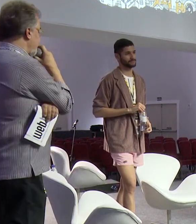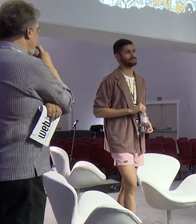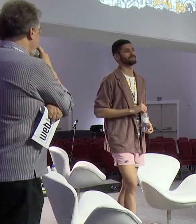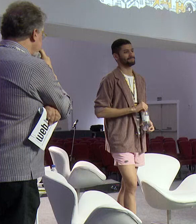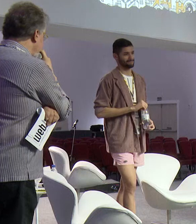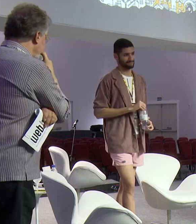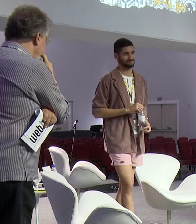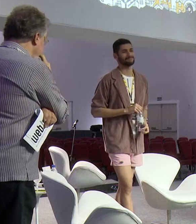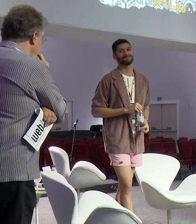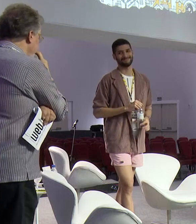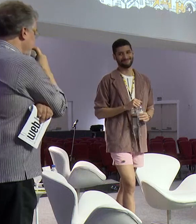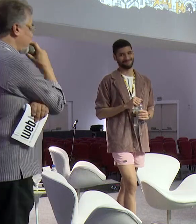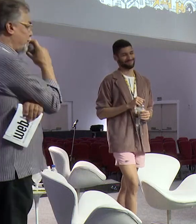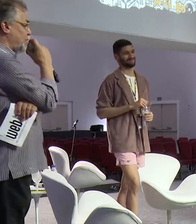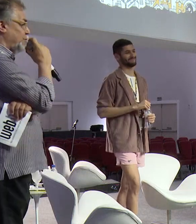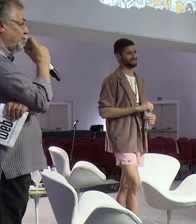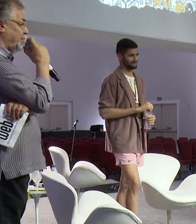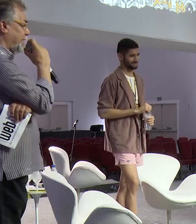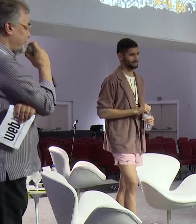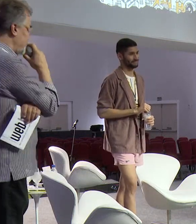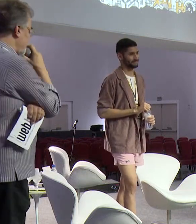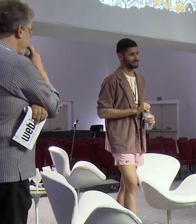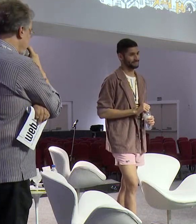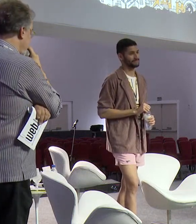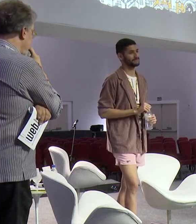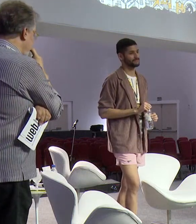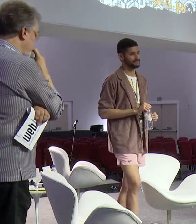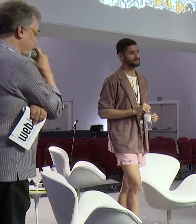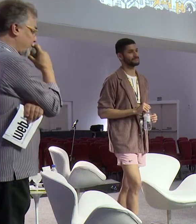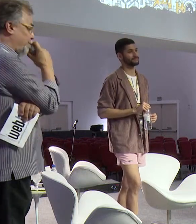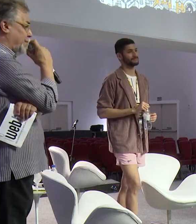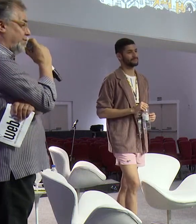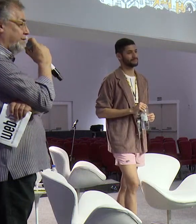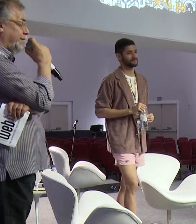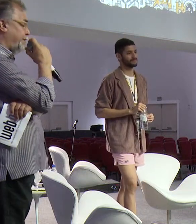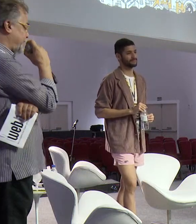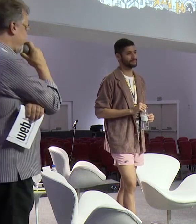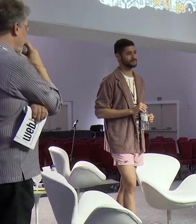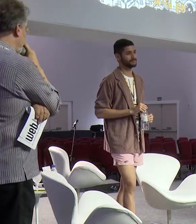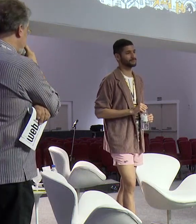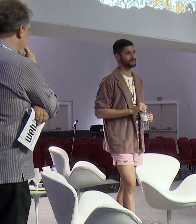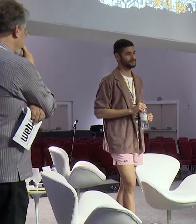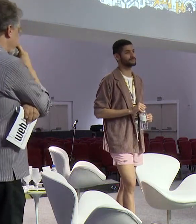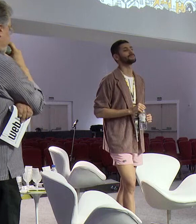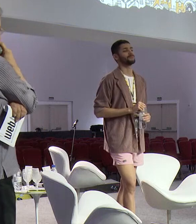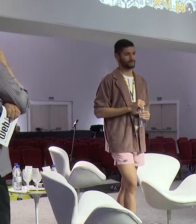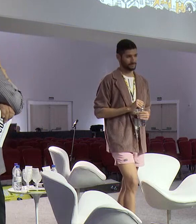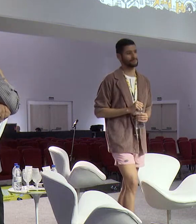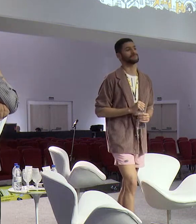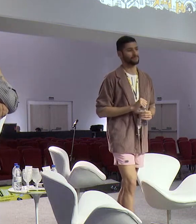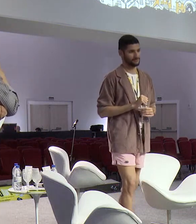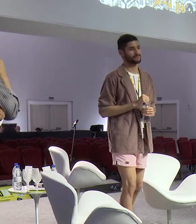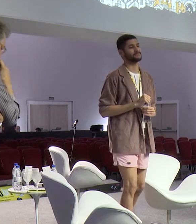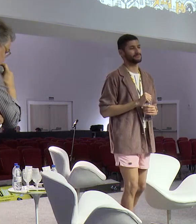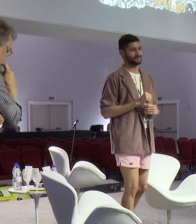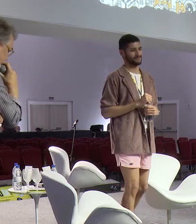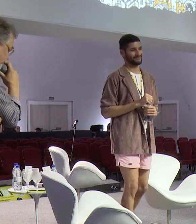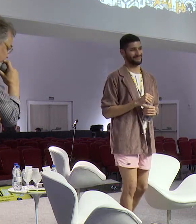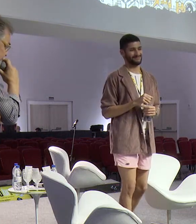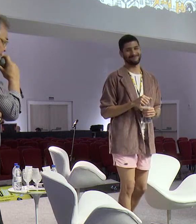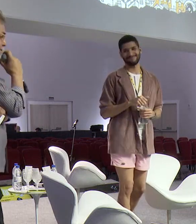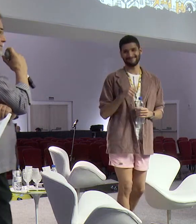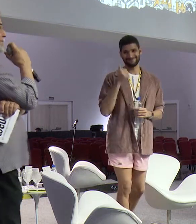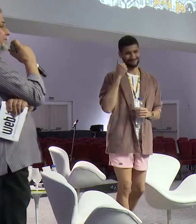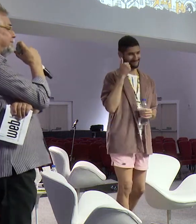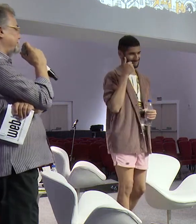a gente agradece muito e numa próxima oportunidade a gente fica mais tempo para poder até fazer perguntas pra vocês muito obrigado léo muito